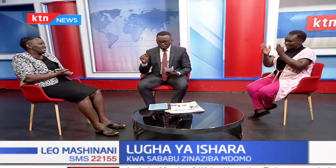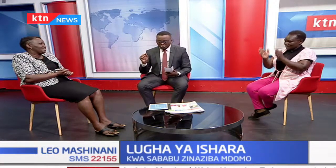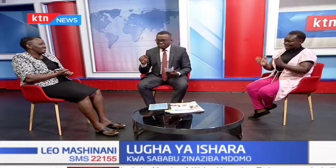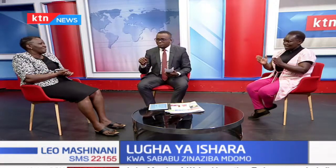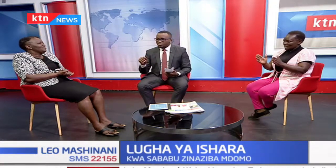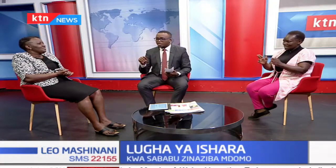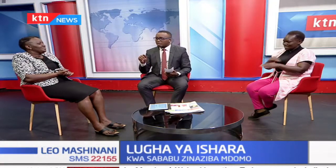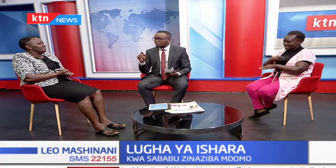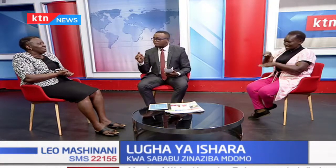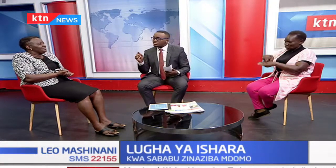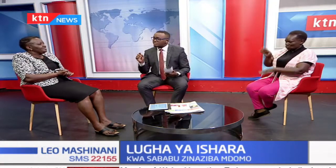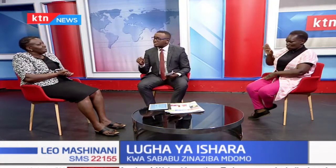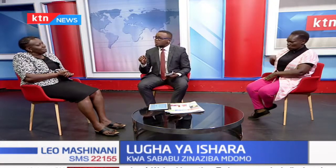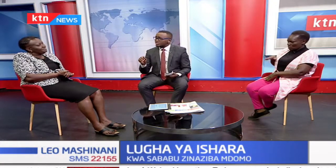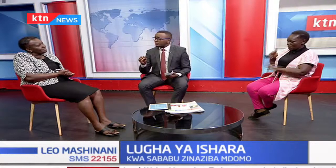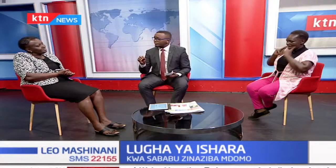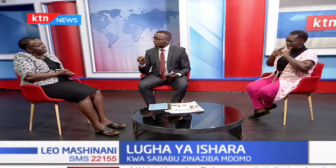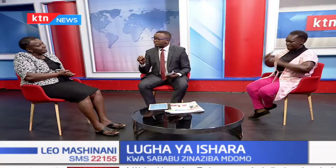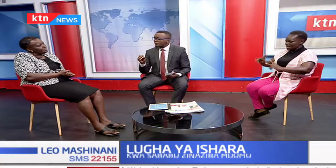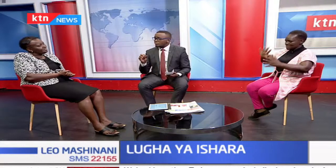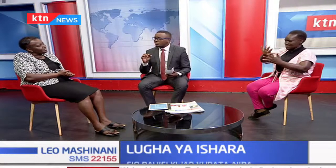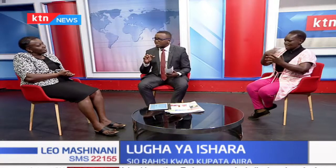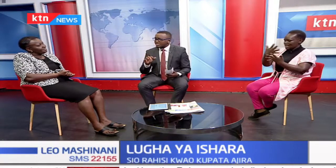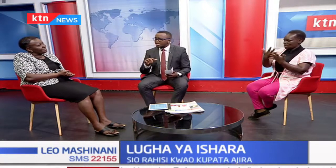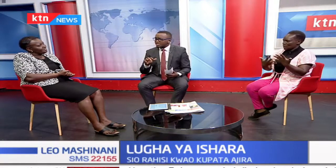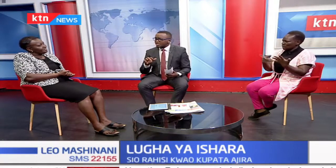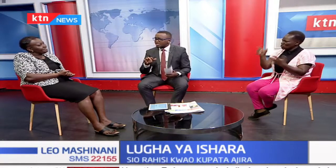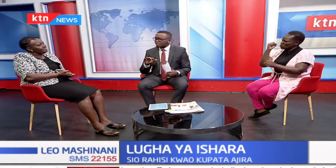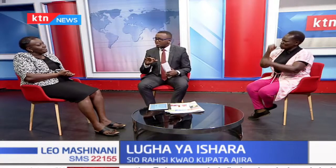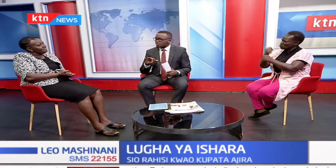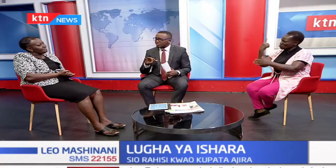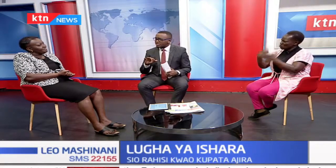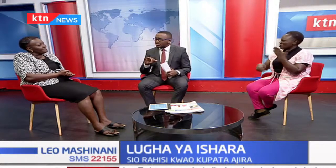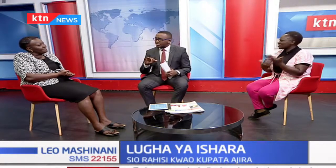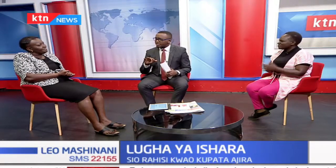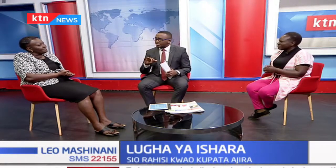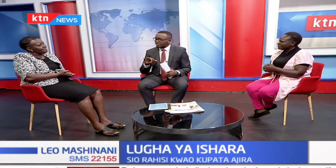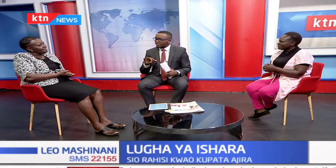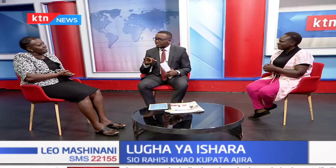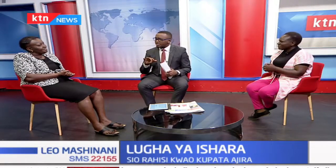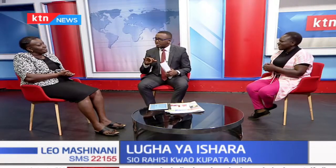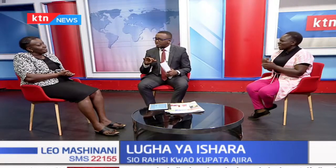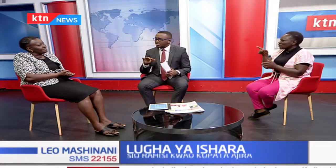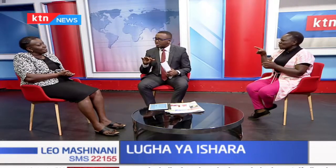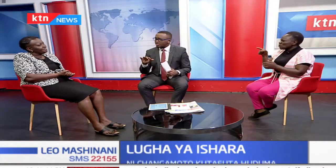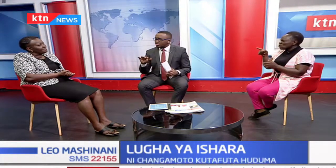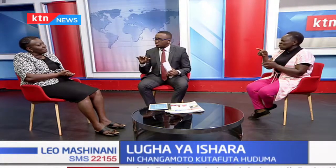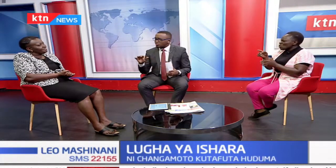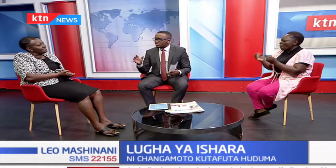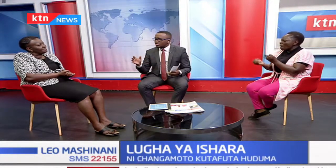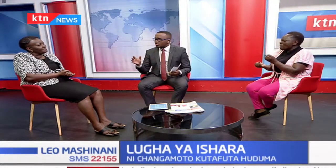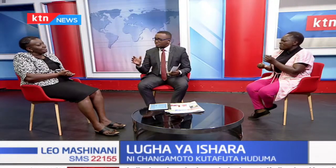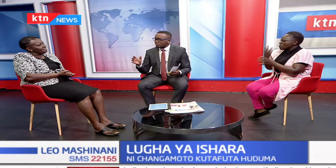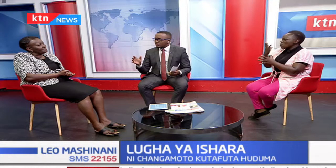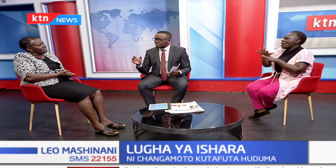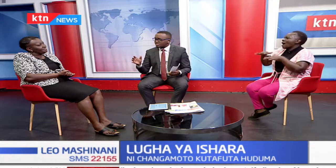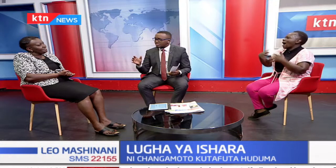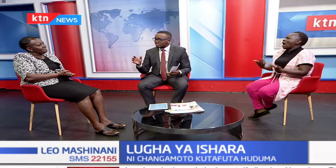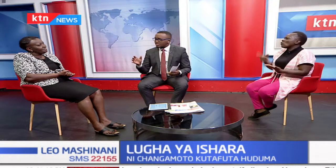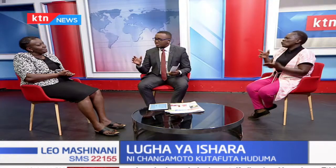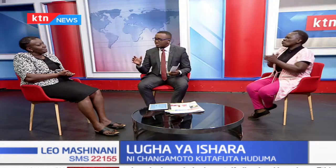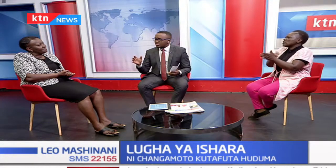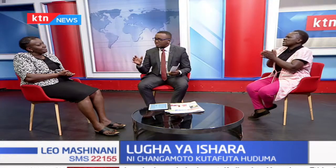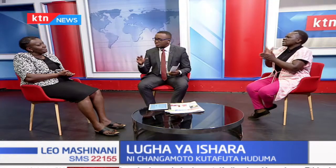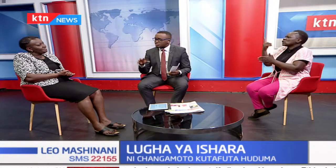Kenya National Deaf Women Peace Network, mnafanya nini? Nini ambacho pengine kili kufanya wewe mwenyewe